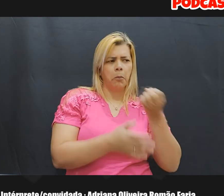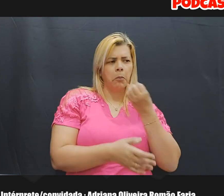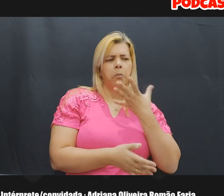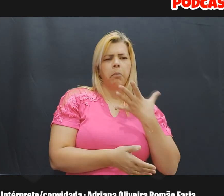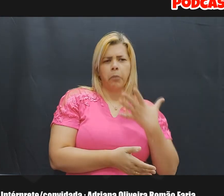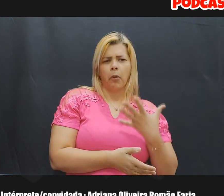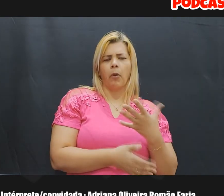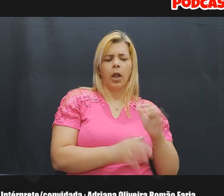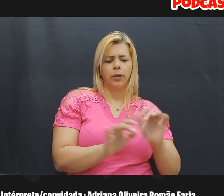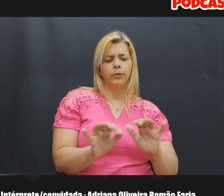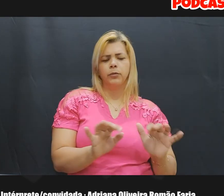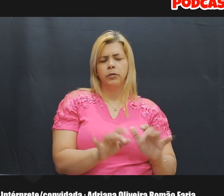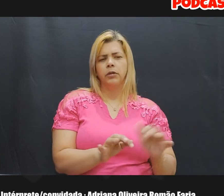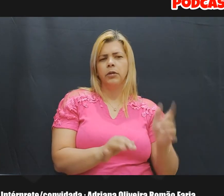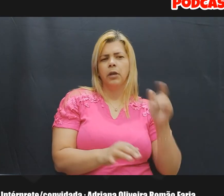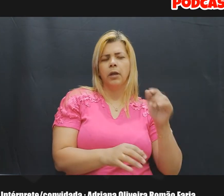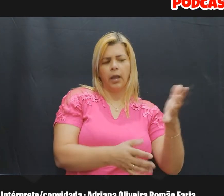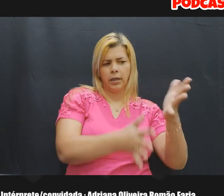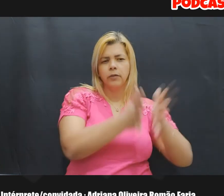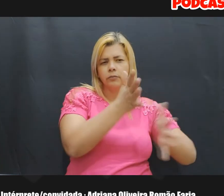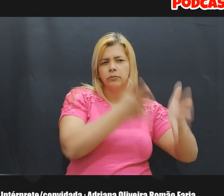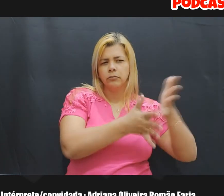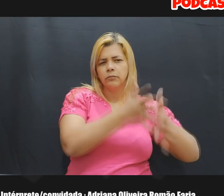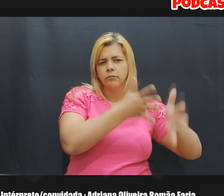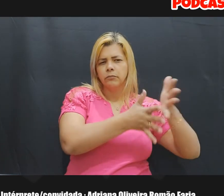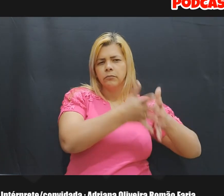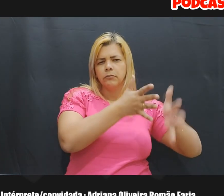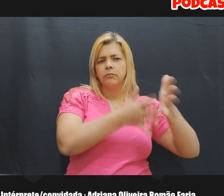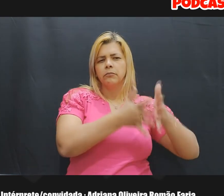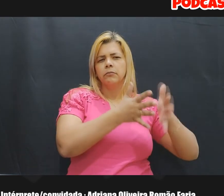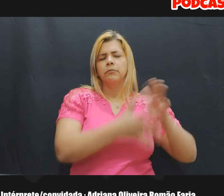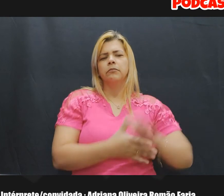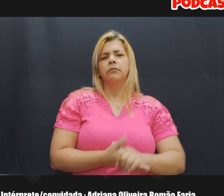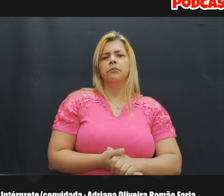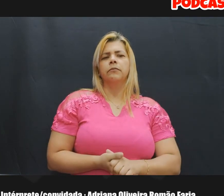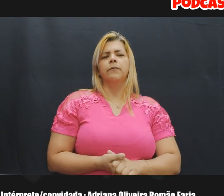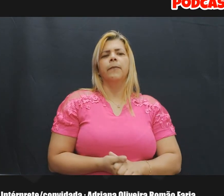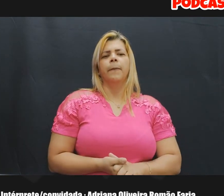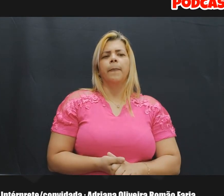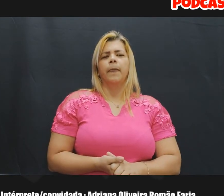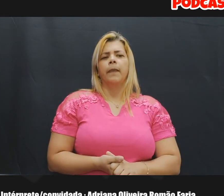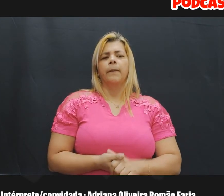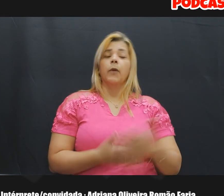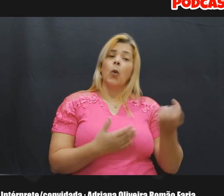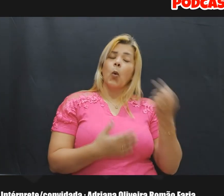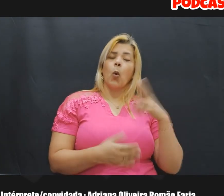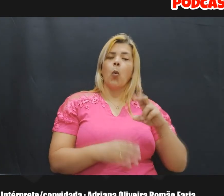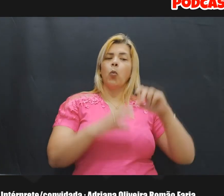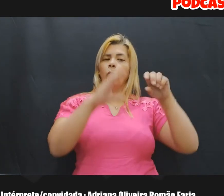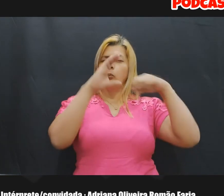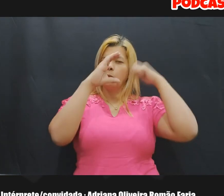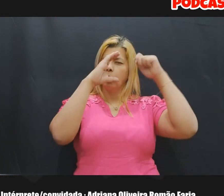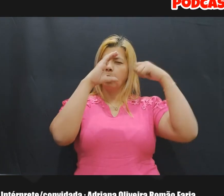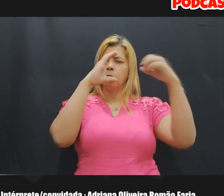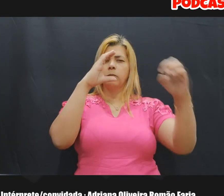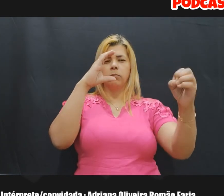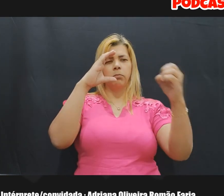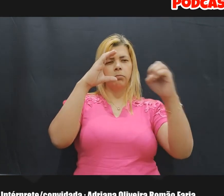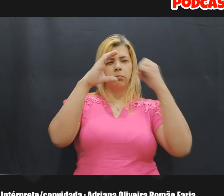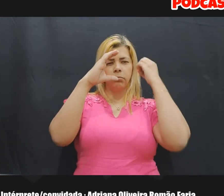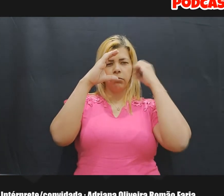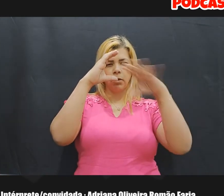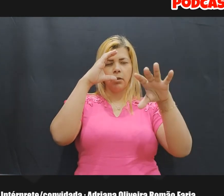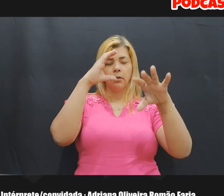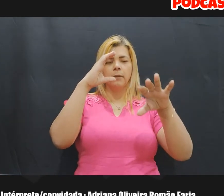eles digitam, né? E conversam com uma pessoa, ou fazem a chamada de vídeo.